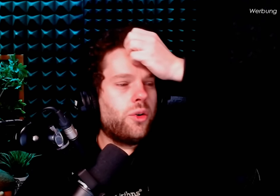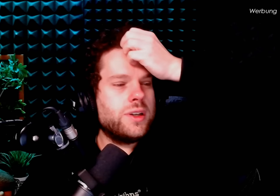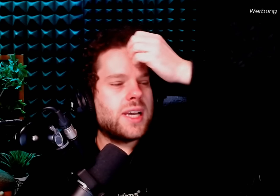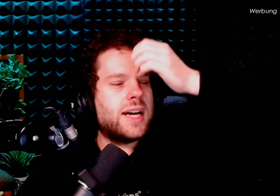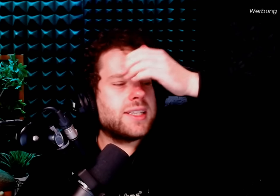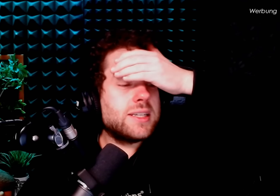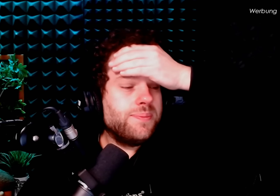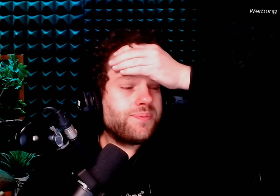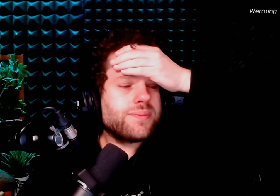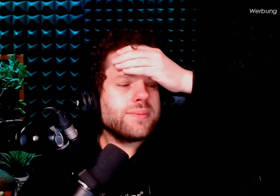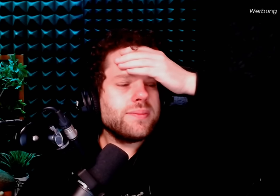Großartig.